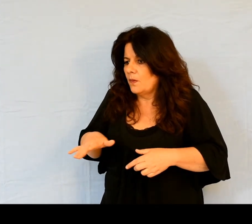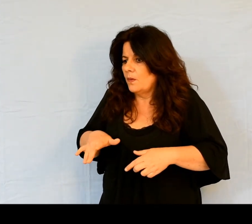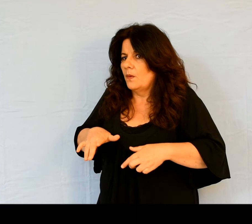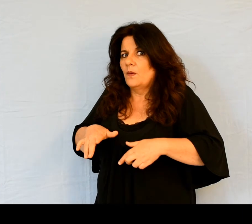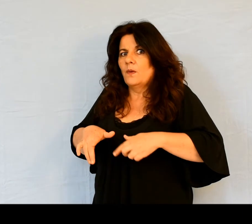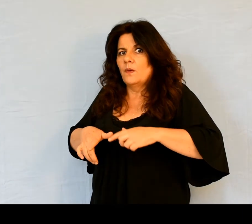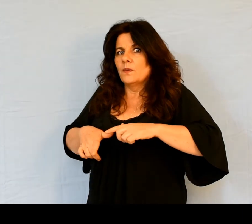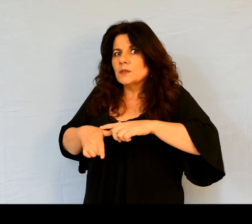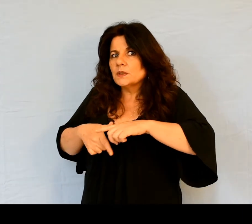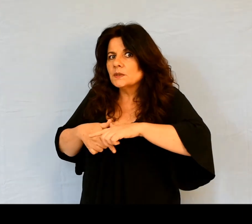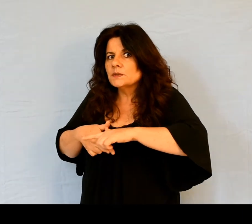Jésus.